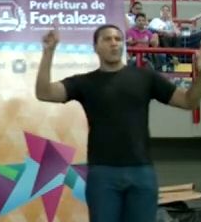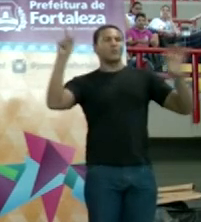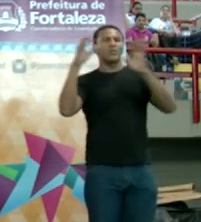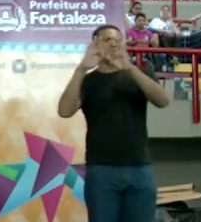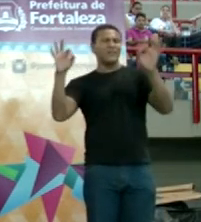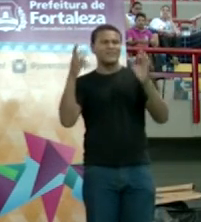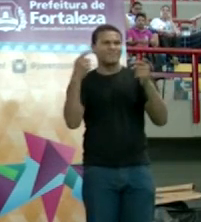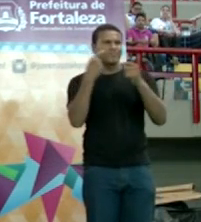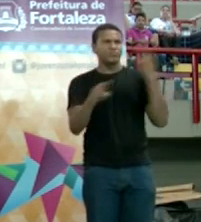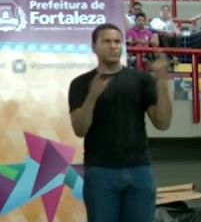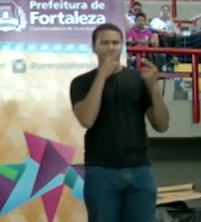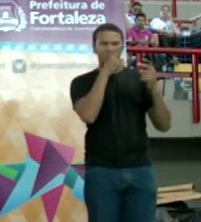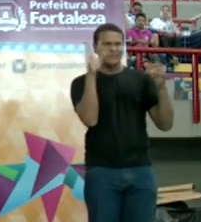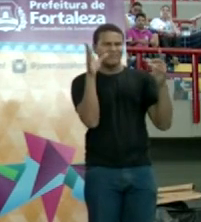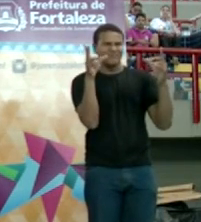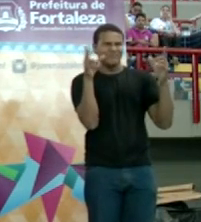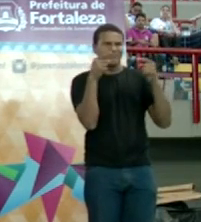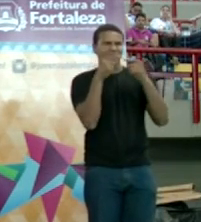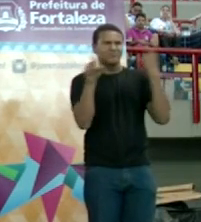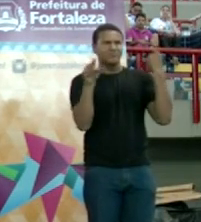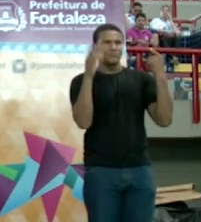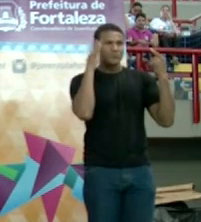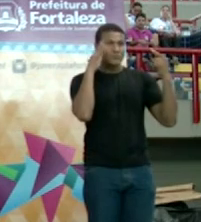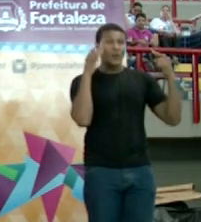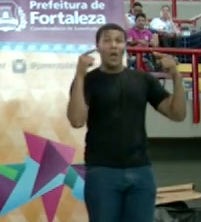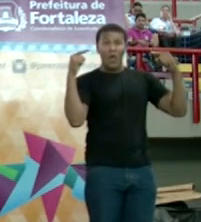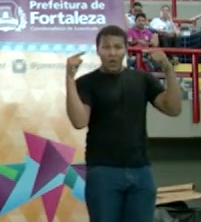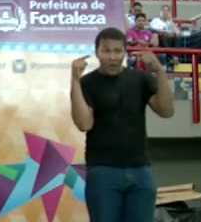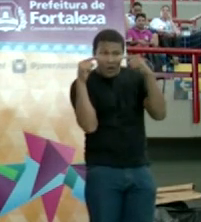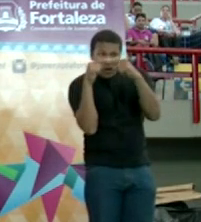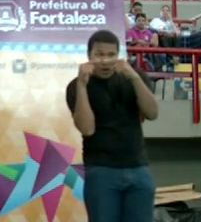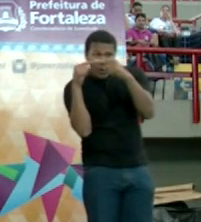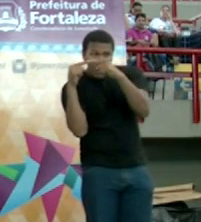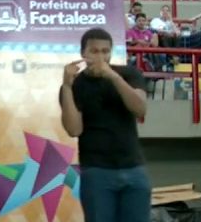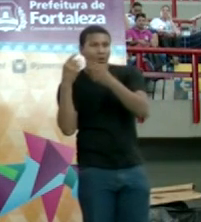Quem quiser até escreve. Outro sim,